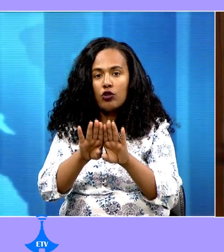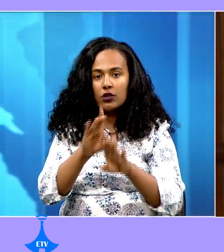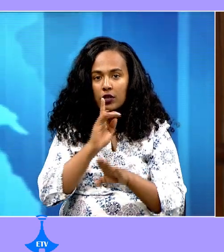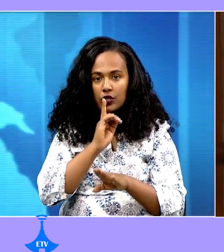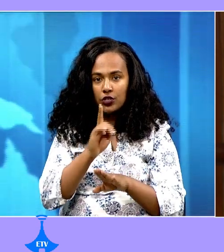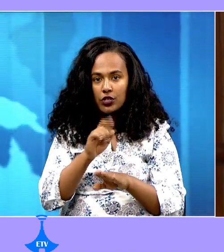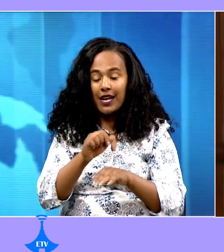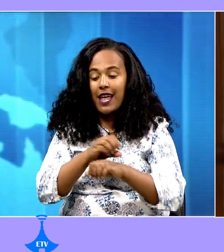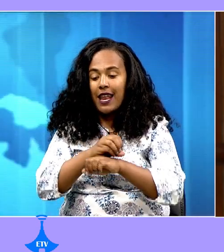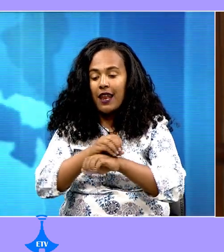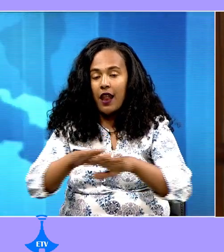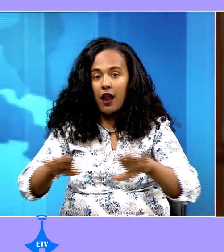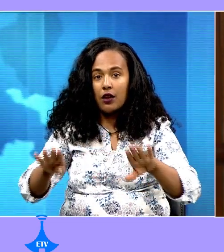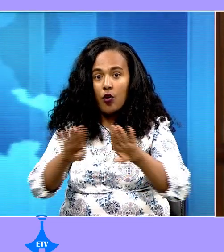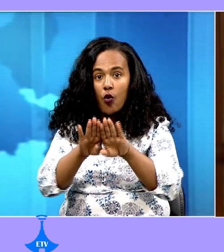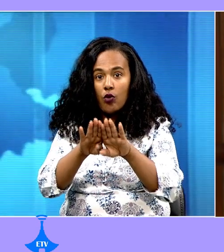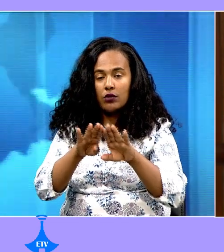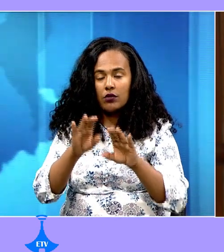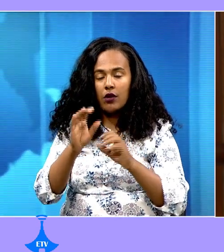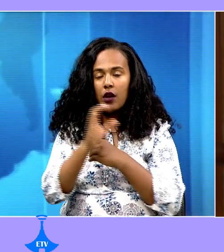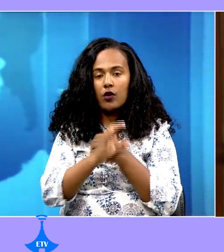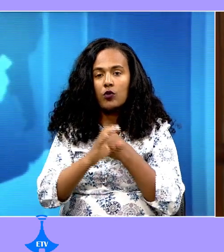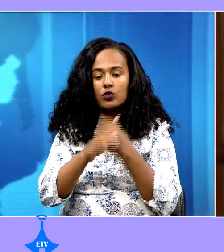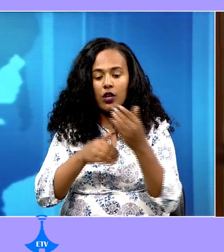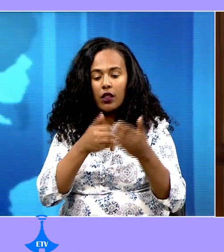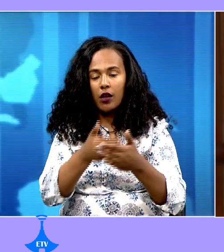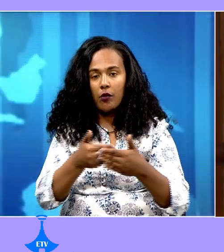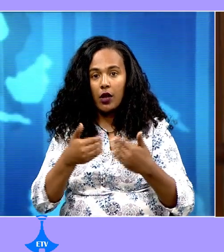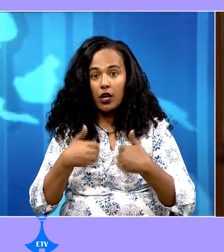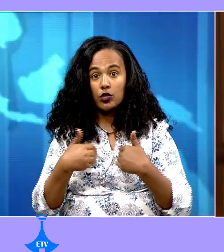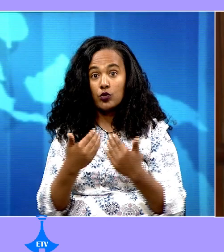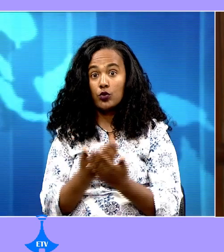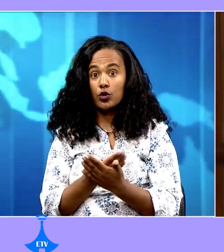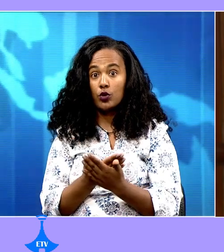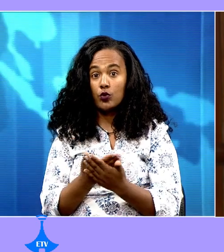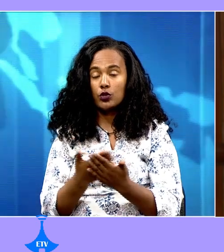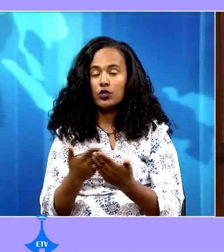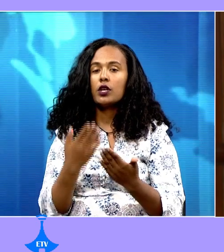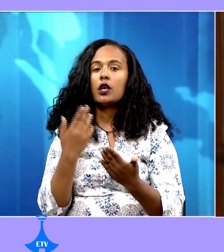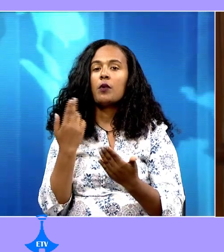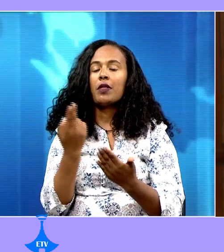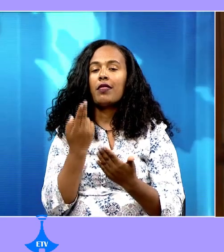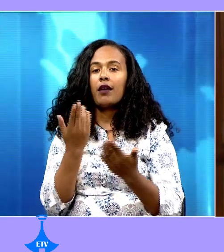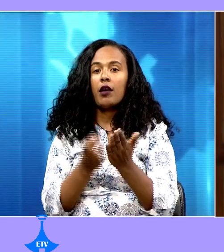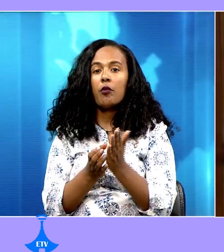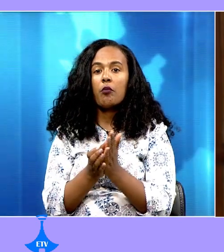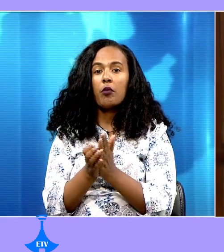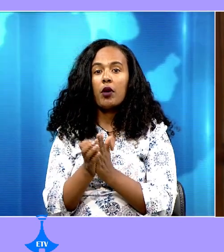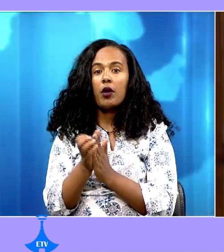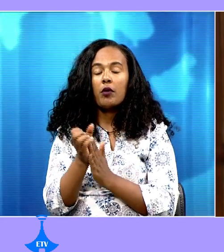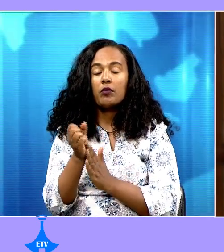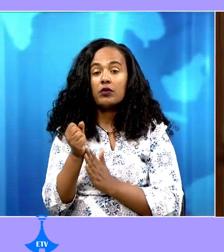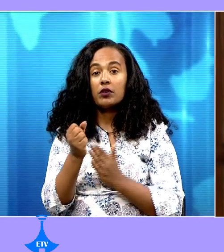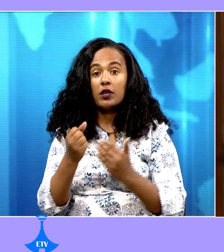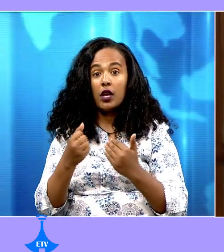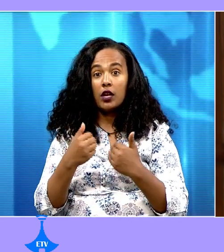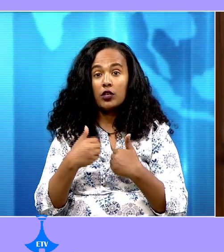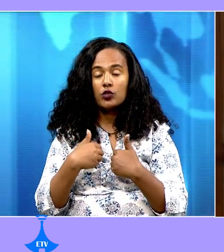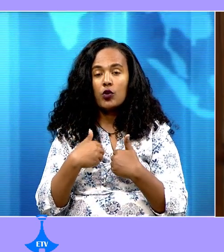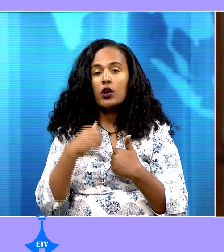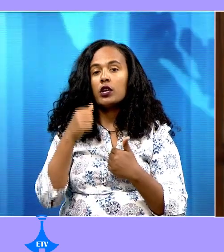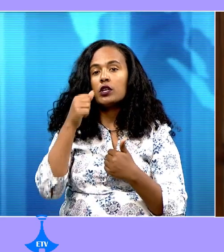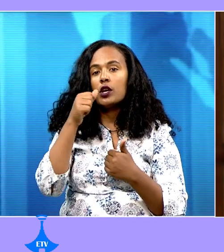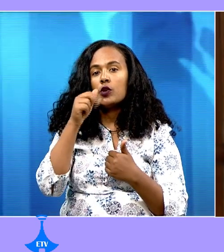ላንድ ሎክድ ሀገሮች አጠገባቸው ያሉ ሌሎች ሀገሮች ወደቦችን የመጠቀም መብት እንዳላቸው የዩናይትድ ኔሽን ኮንቬንሽን